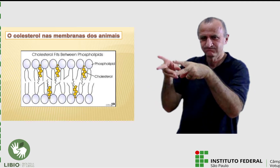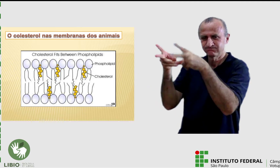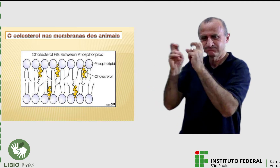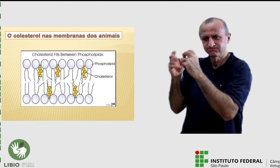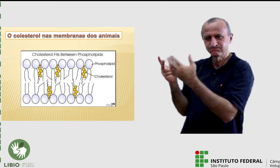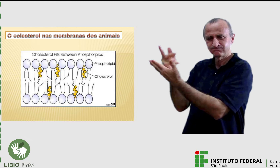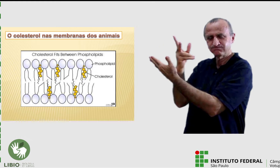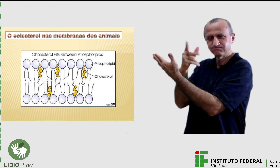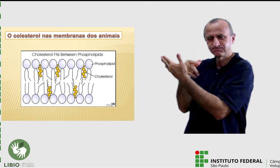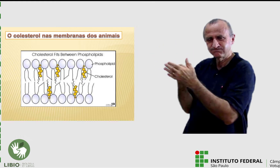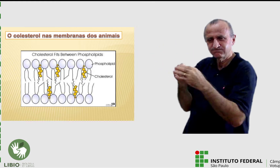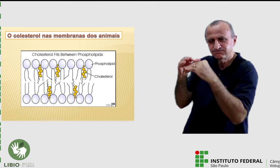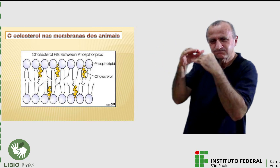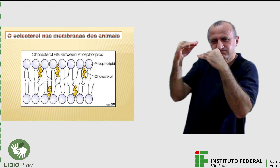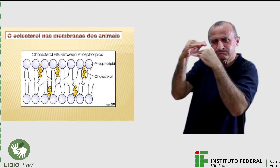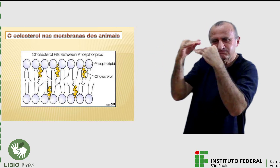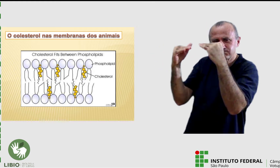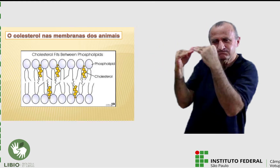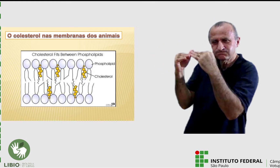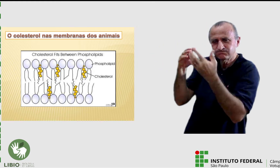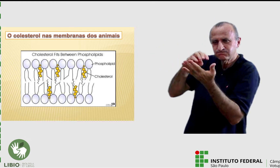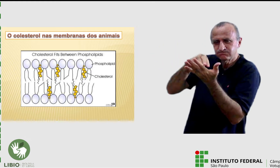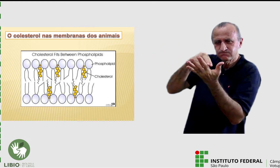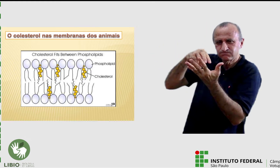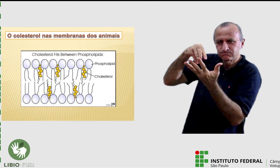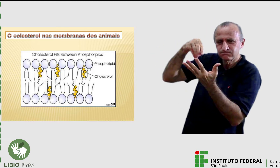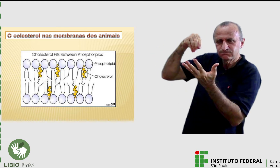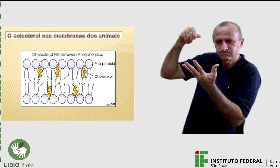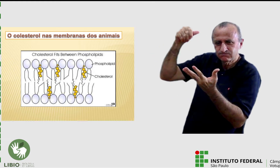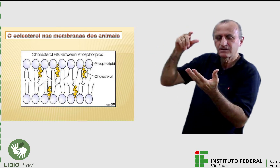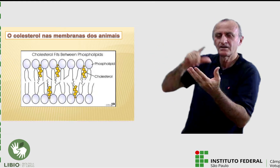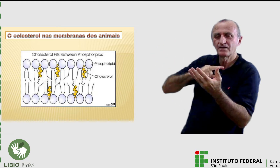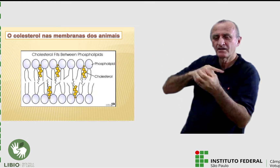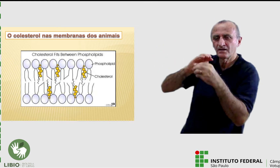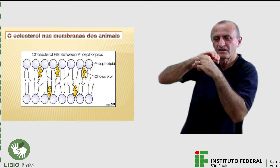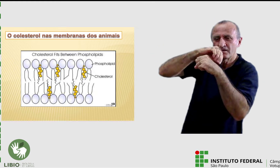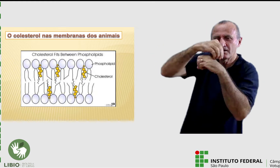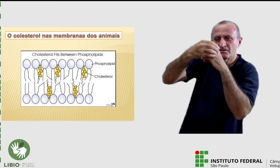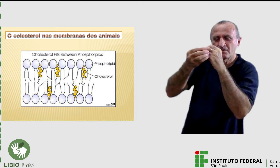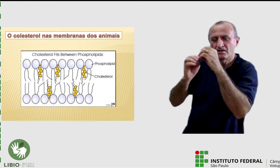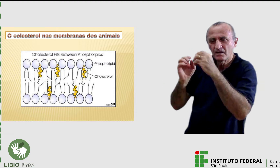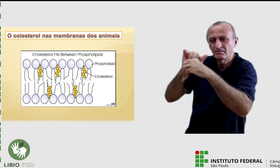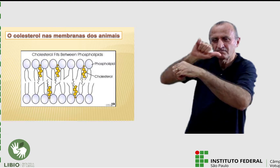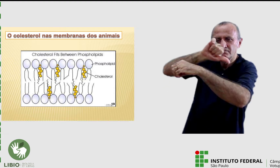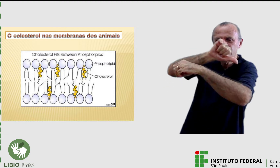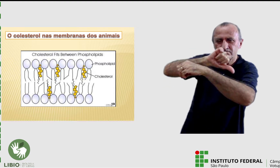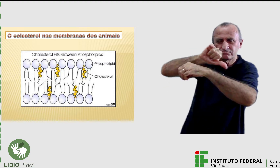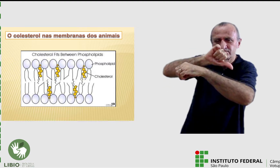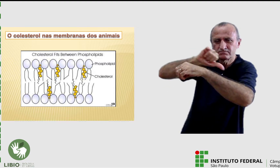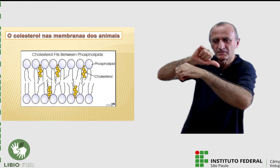Observem a figura da bicamada fosfolipídica. As moléculas de colesterol estão representadas